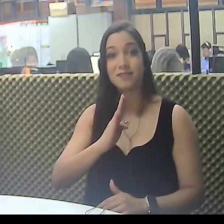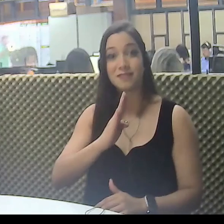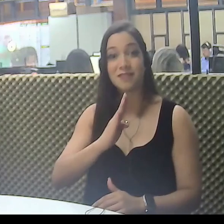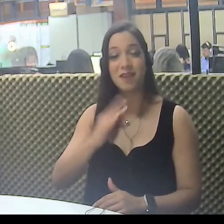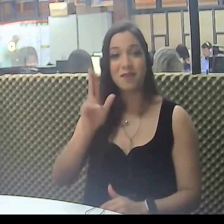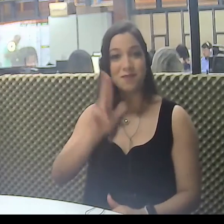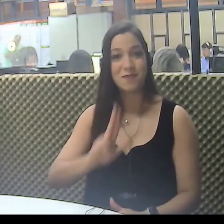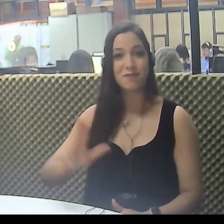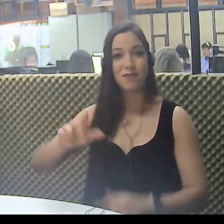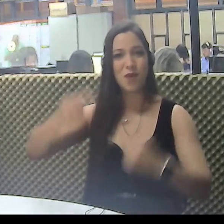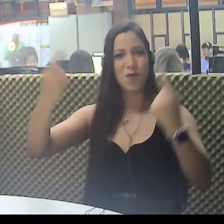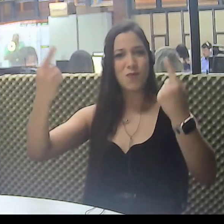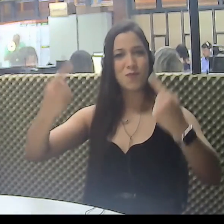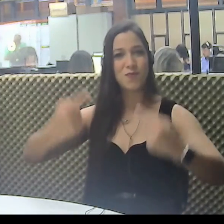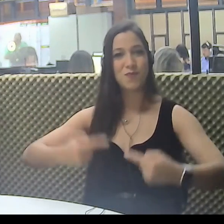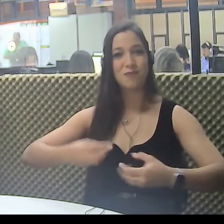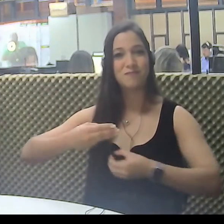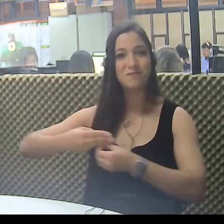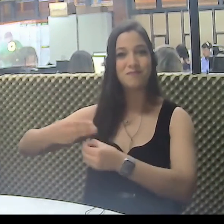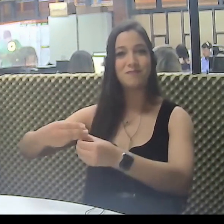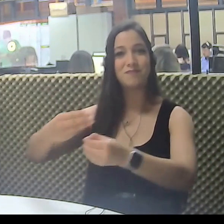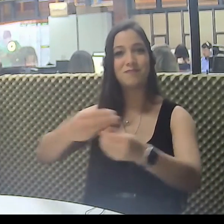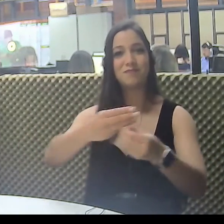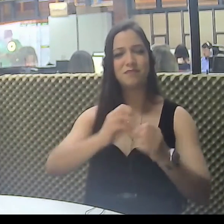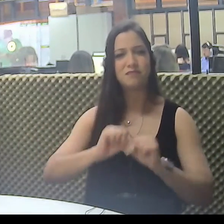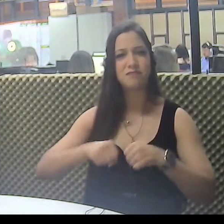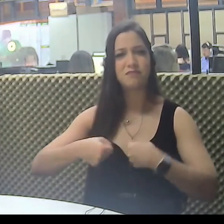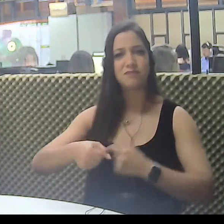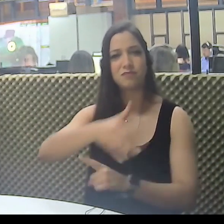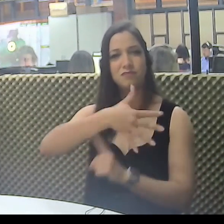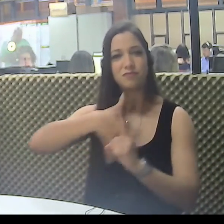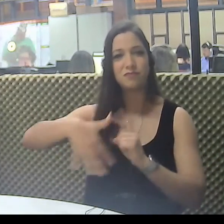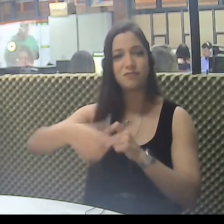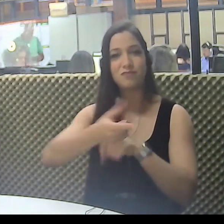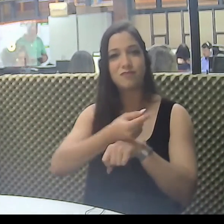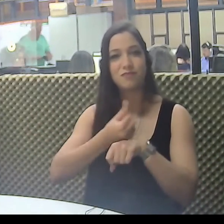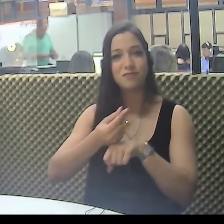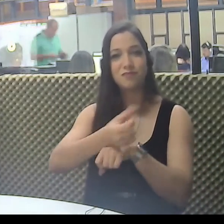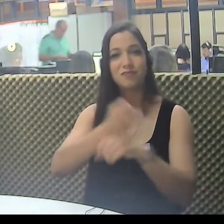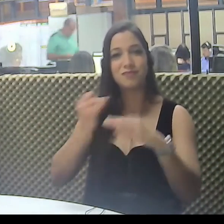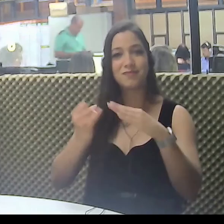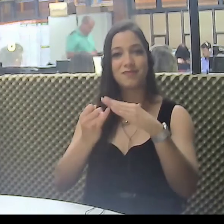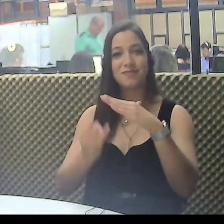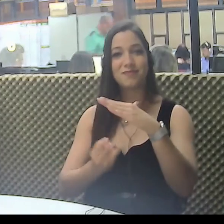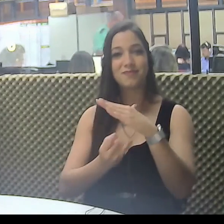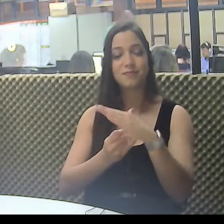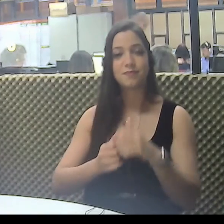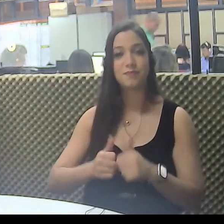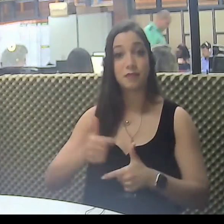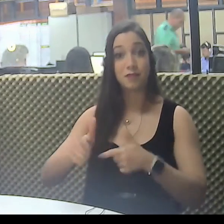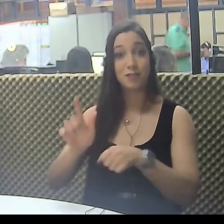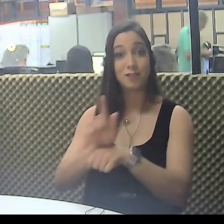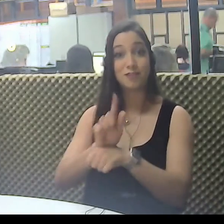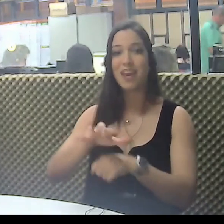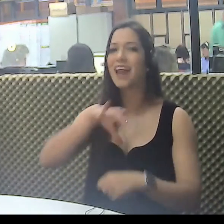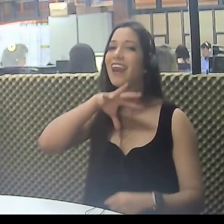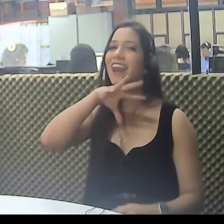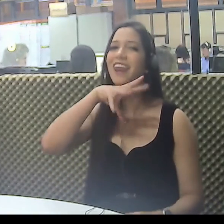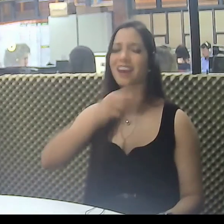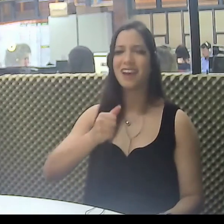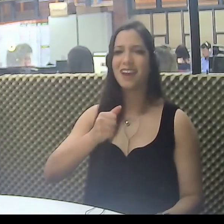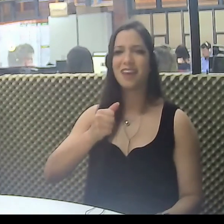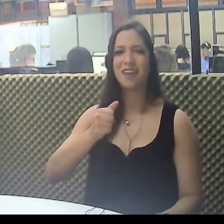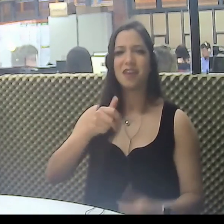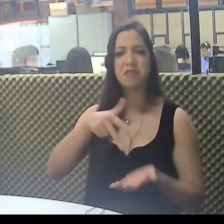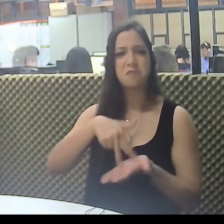ranking de competitividade dos municípios com potenciais sociais, econômicos e institucionais. O trabalho da gestão Odelmo Leão figura